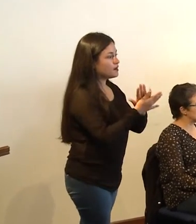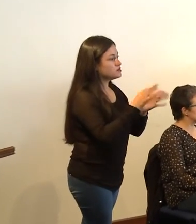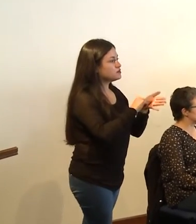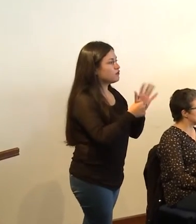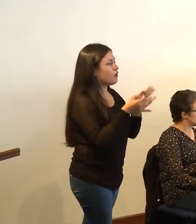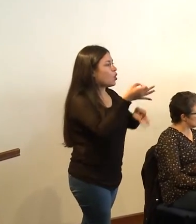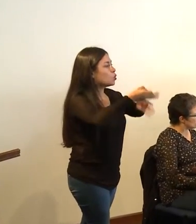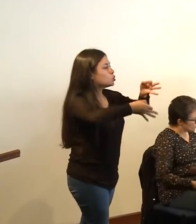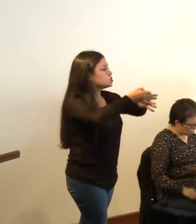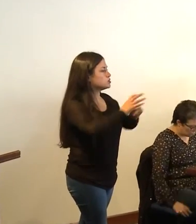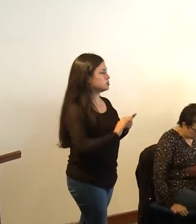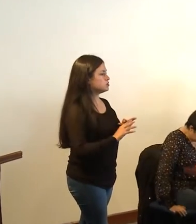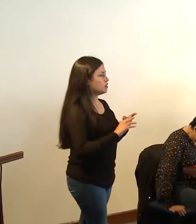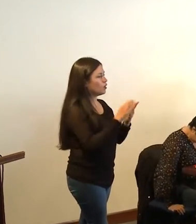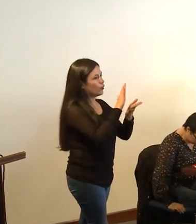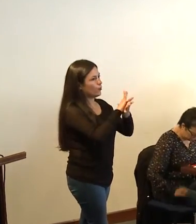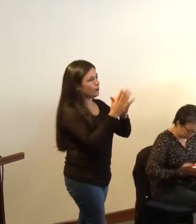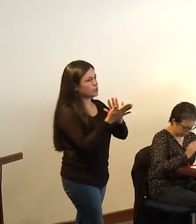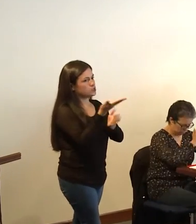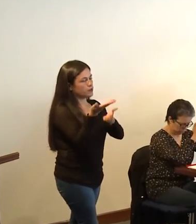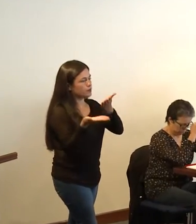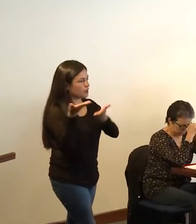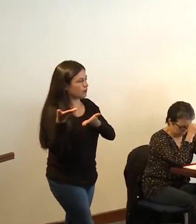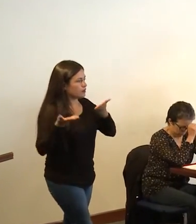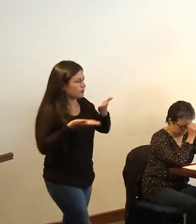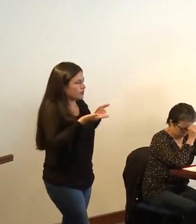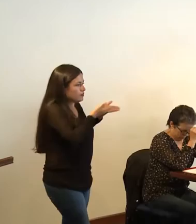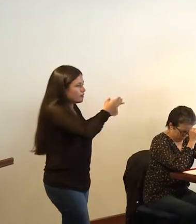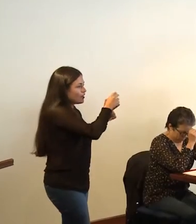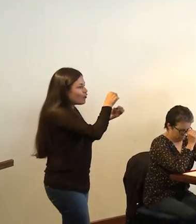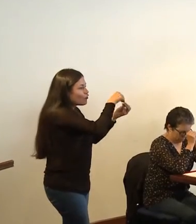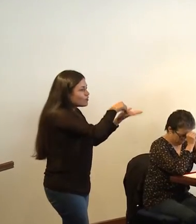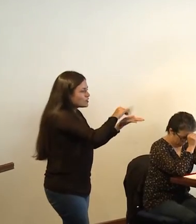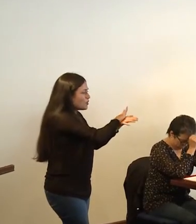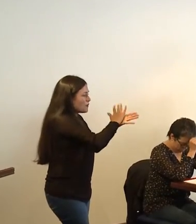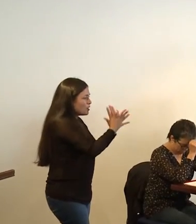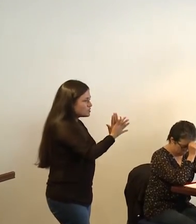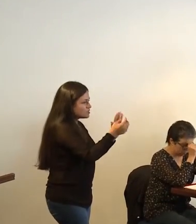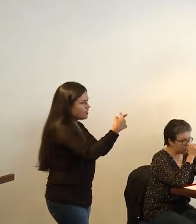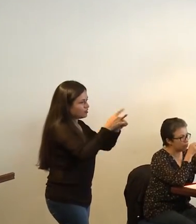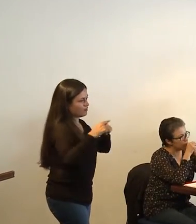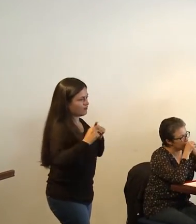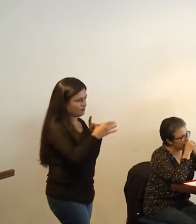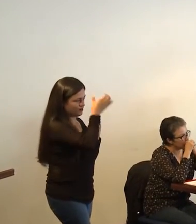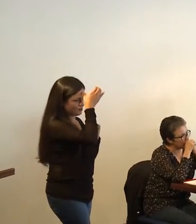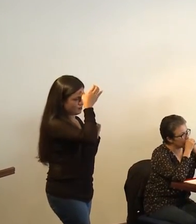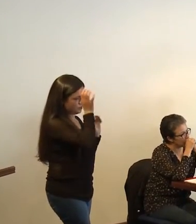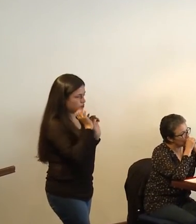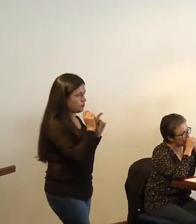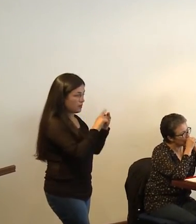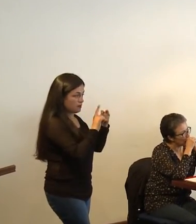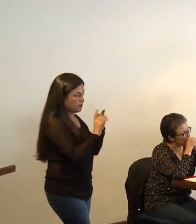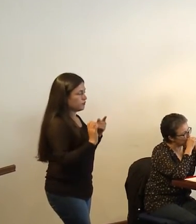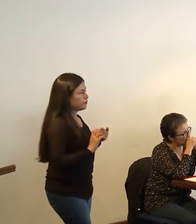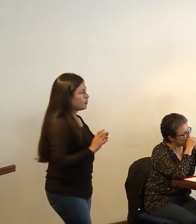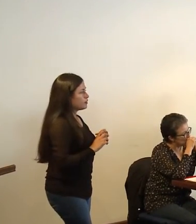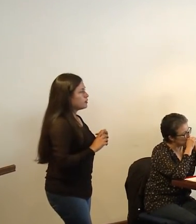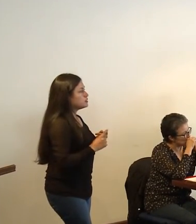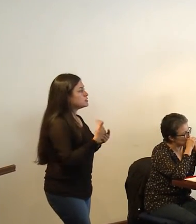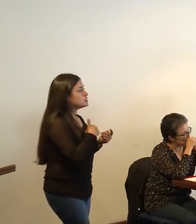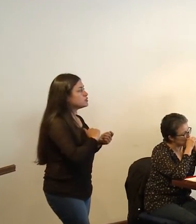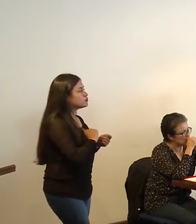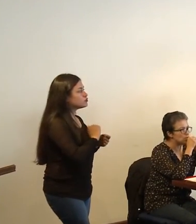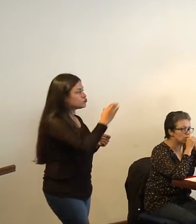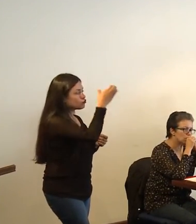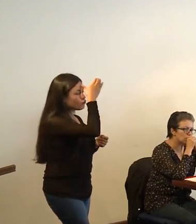ubicado eso, como decir, ¿qué significa? Bueno, y aquí pues varios de los colegas se han hecho una reflexión. Pero entonces la primera cosa sería esa. Entonces, si tenemos una noción,